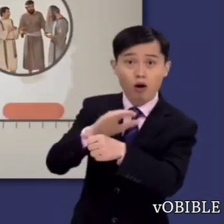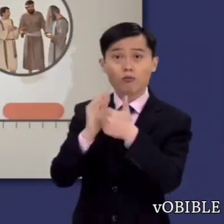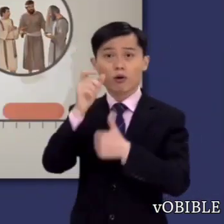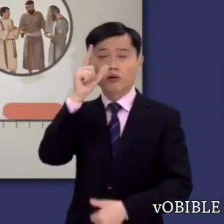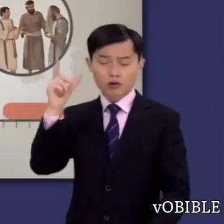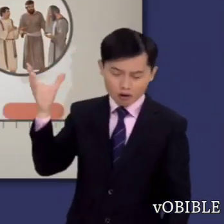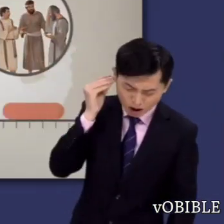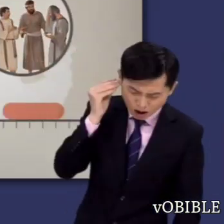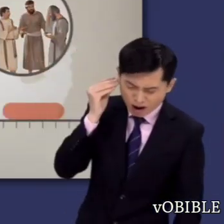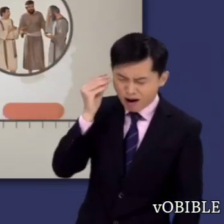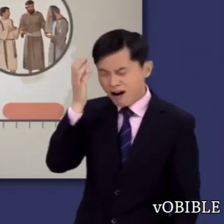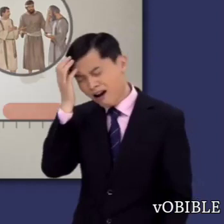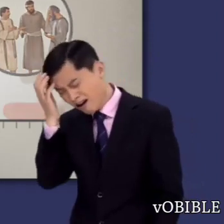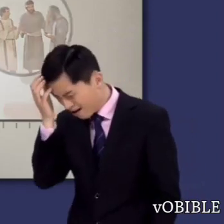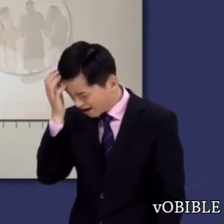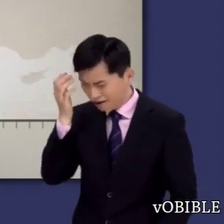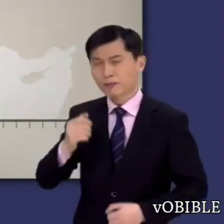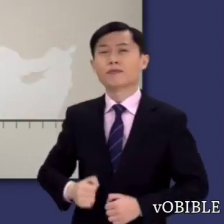事，令保罗感到不安。